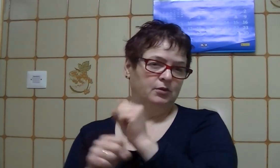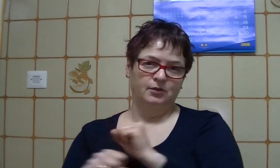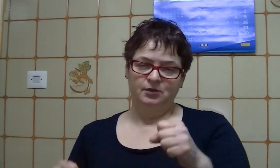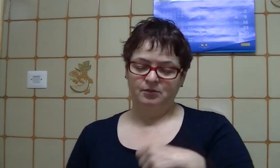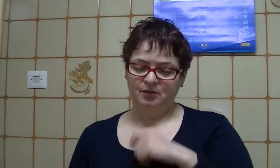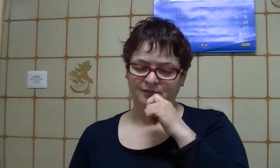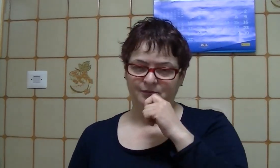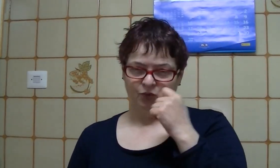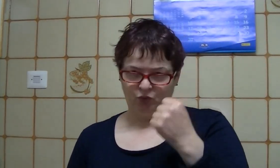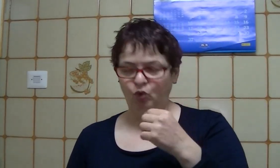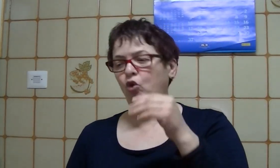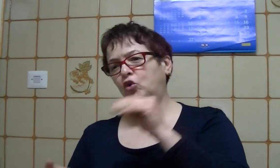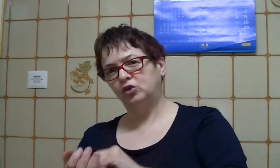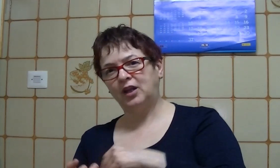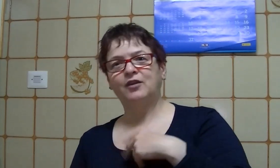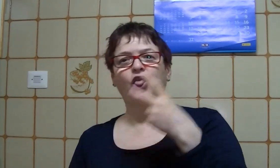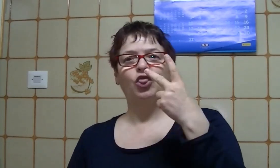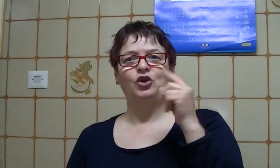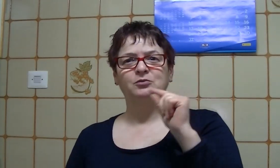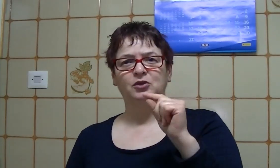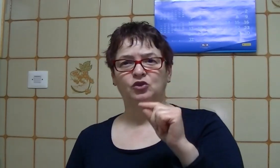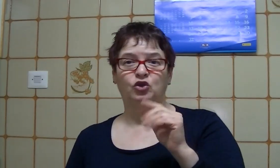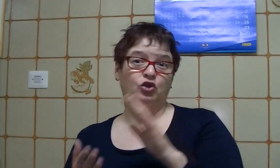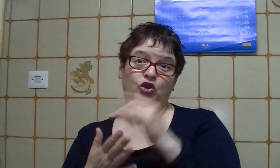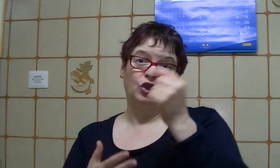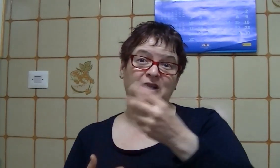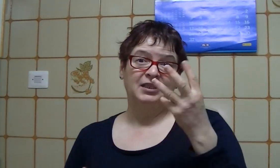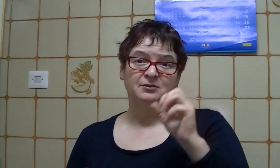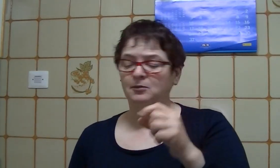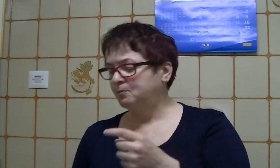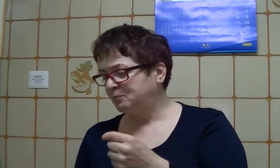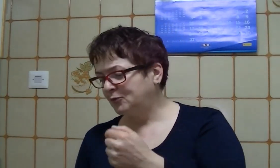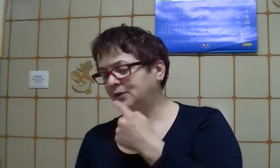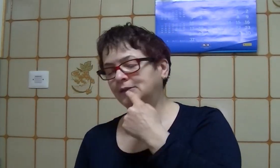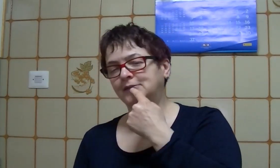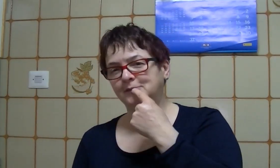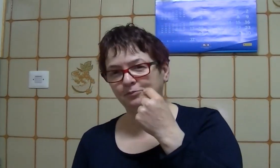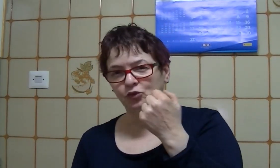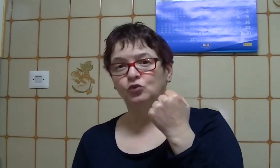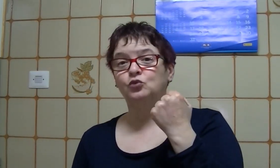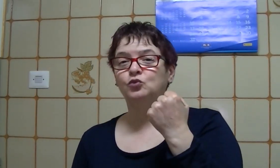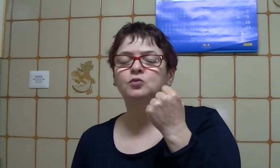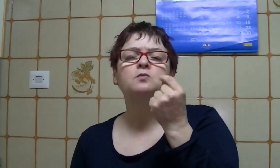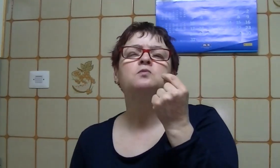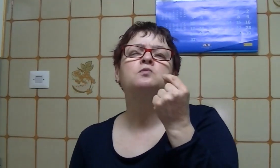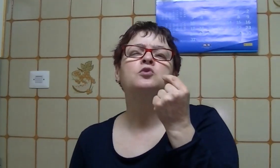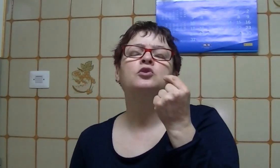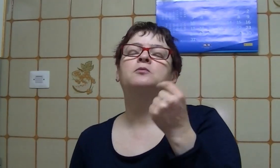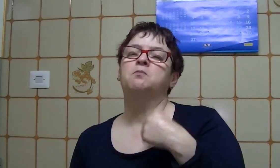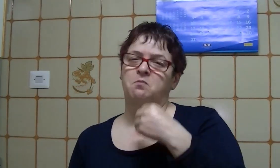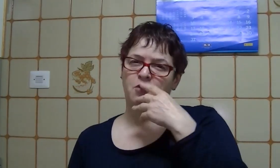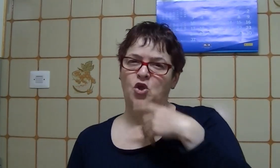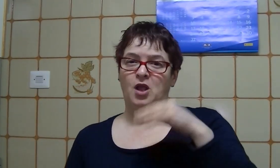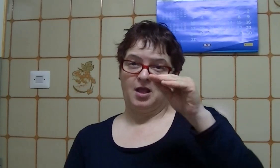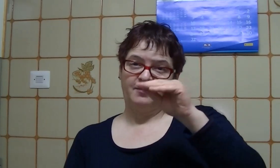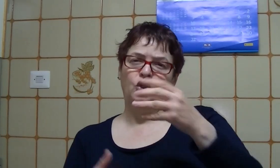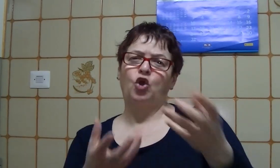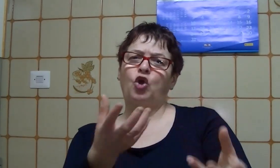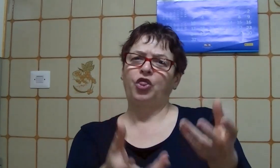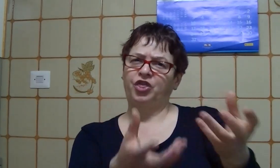la fortuna a muchos lugares de España. Sabemos que aquí en Berlín y Pontevedra se han quedado en total 37 décimos, que son unos 740.000 euros, y